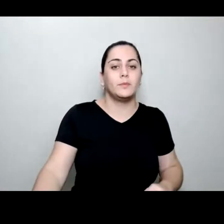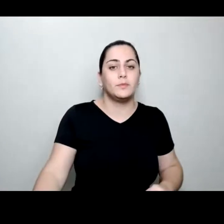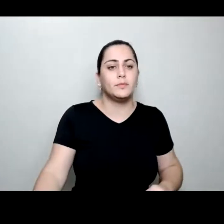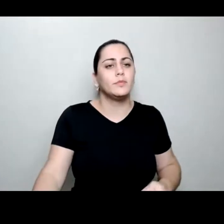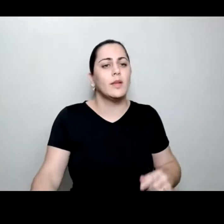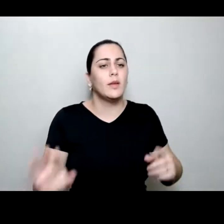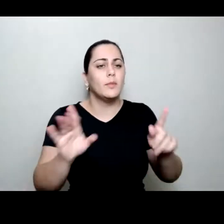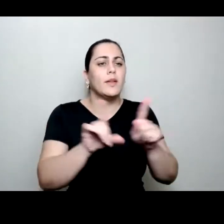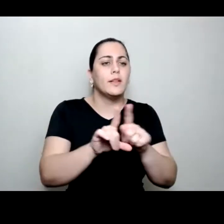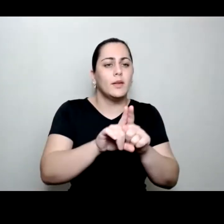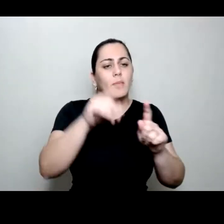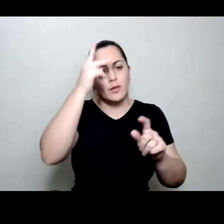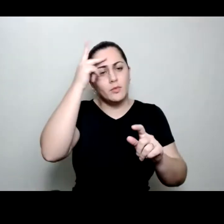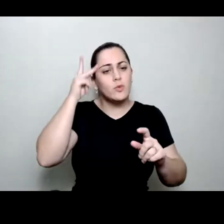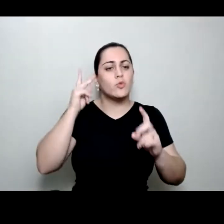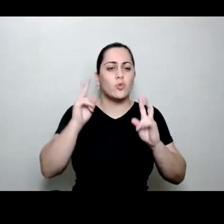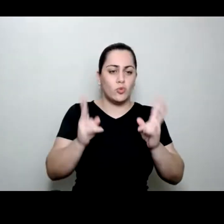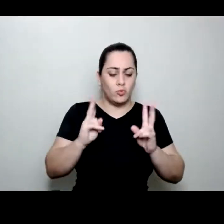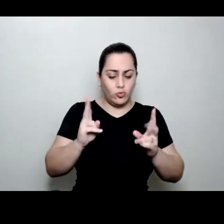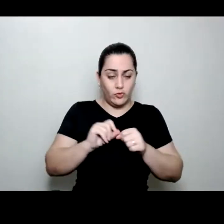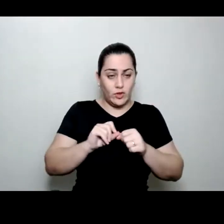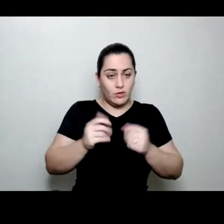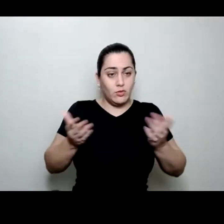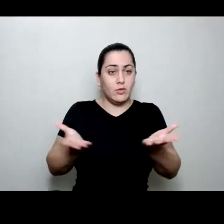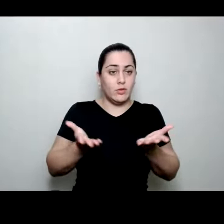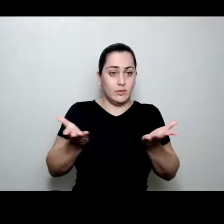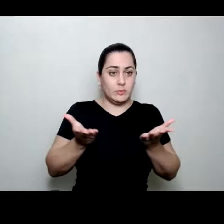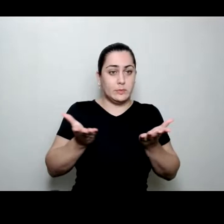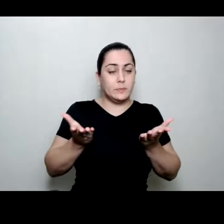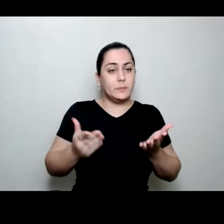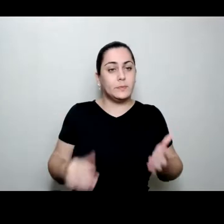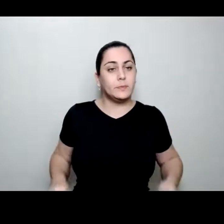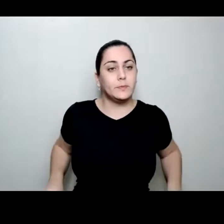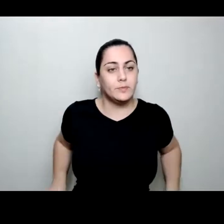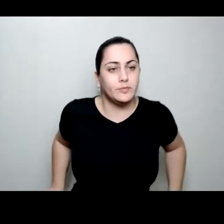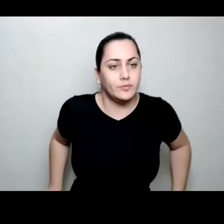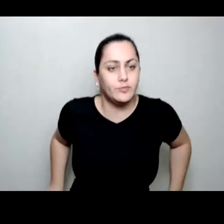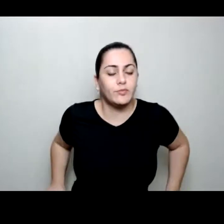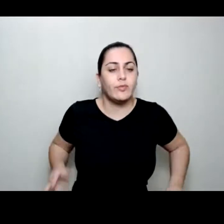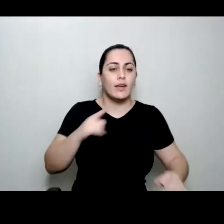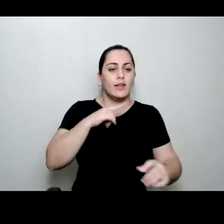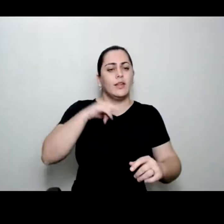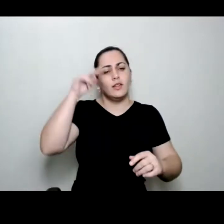instituição insiste em fazer no presente, né? Existe um histórico que